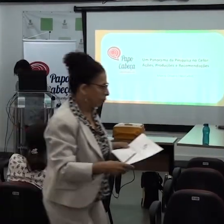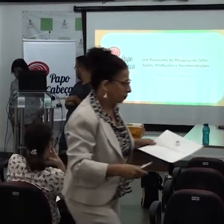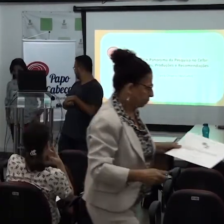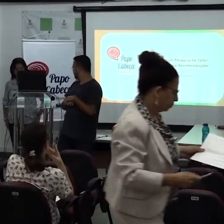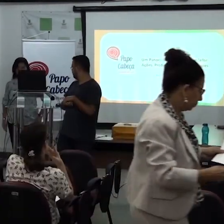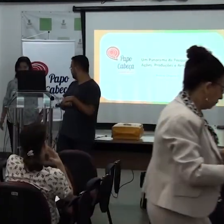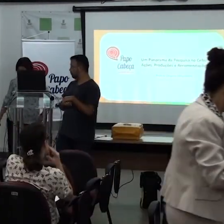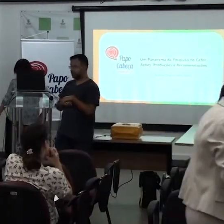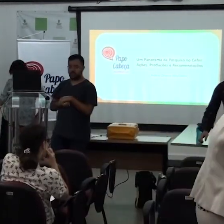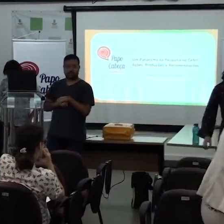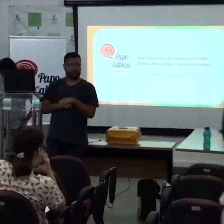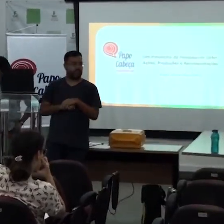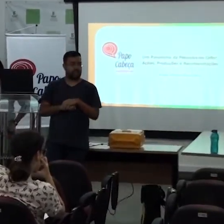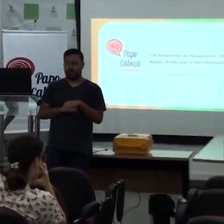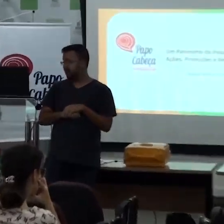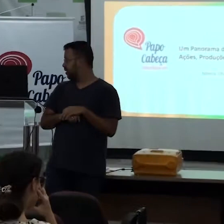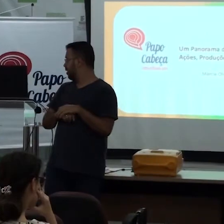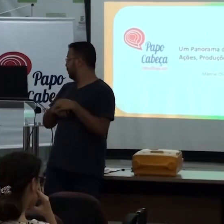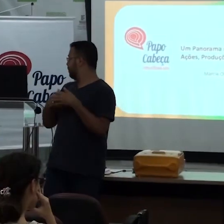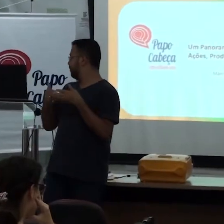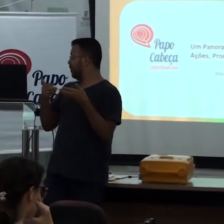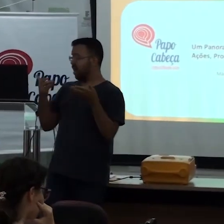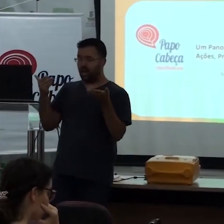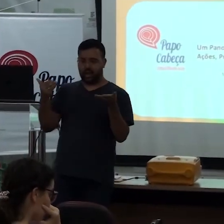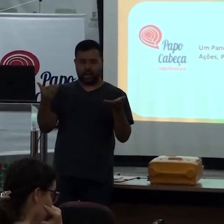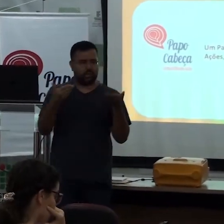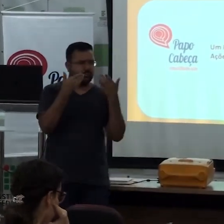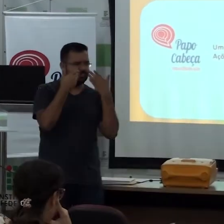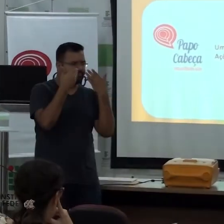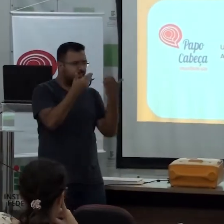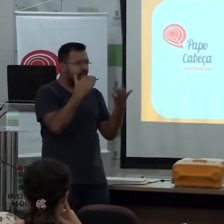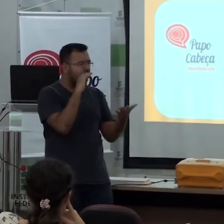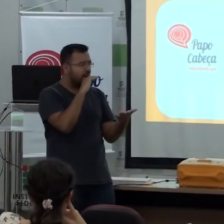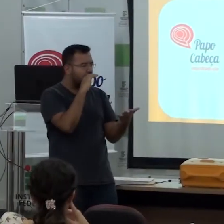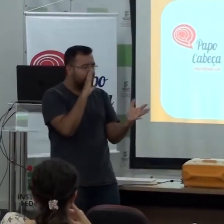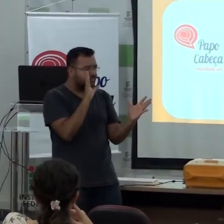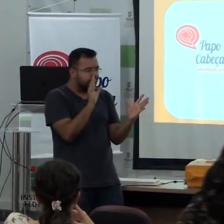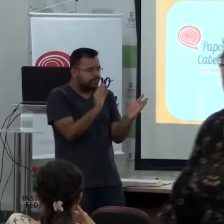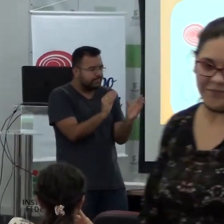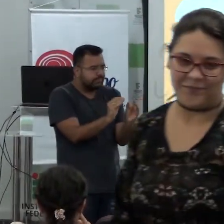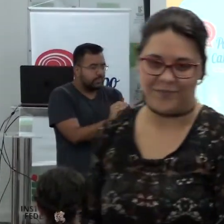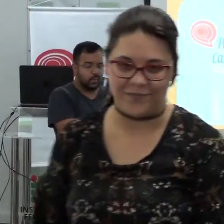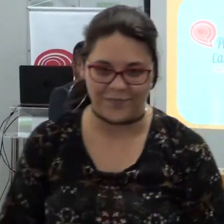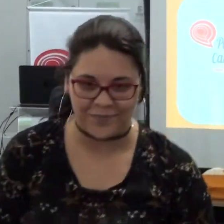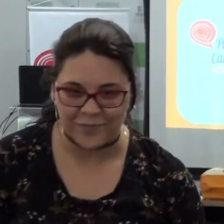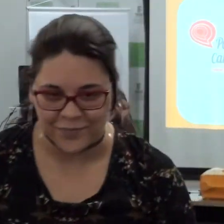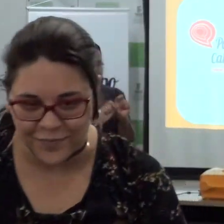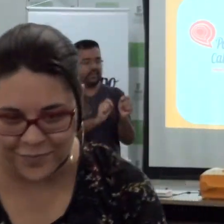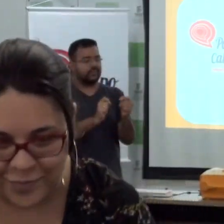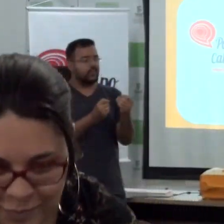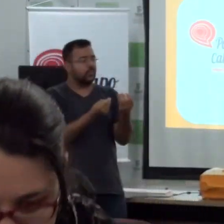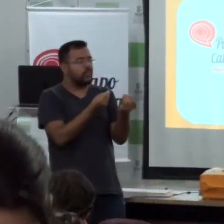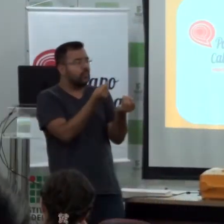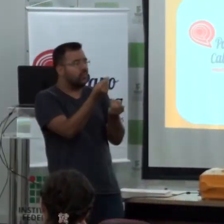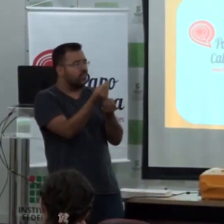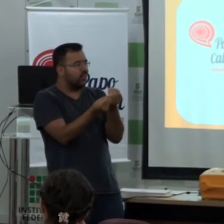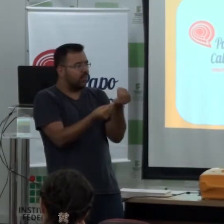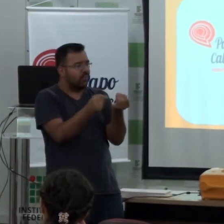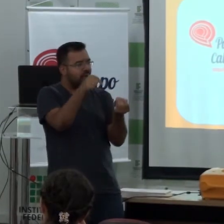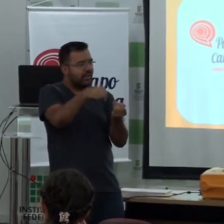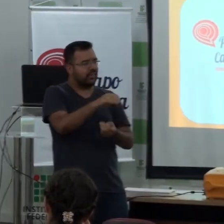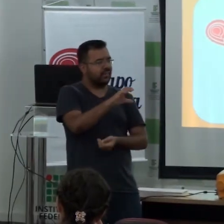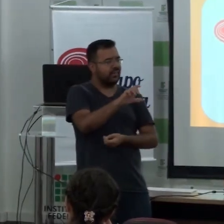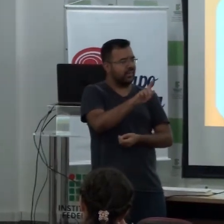Bom, a gente vai estar apresentando para vocês um pouco, né, uma apresentação bem breve, de como a gente, a